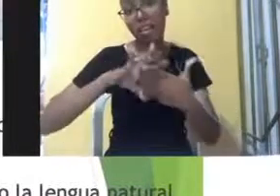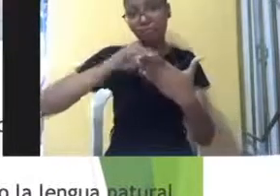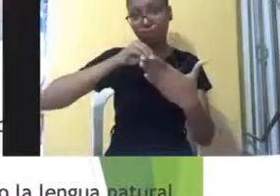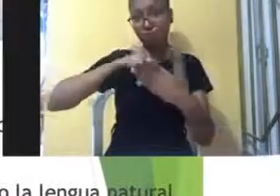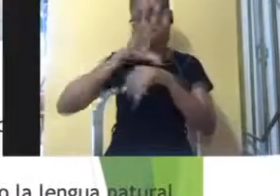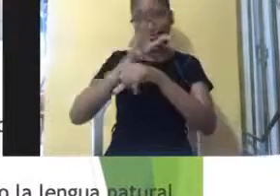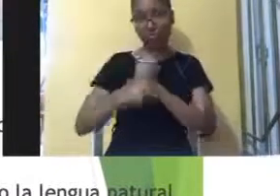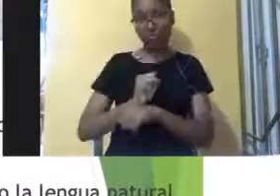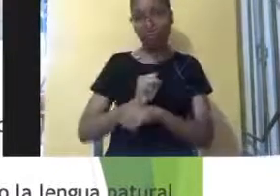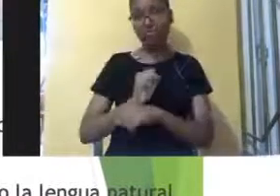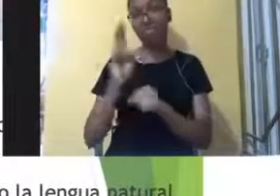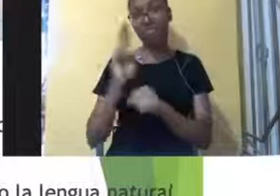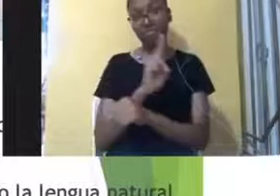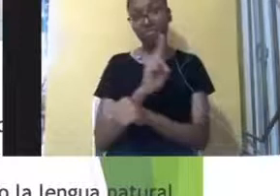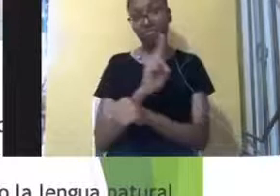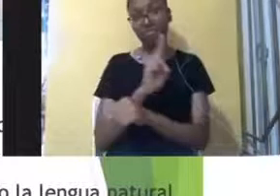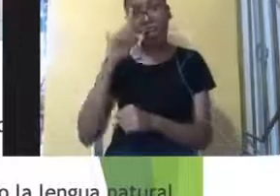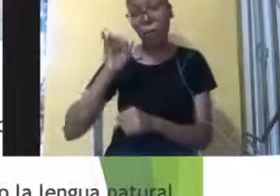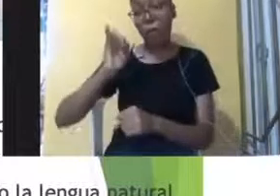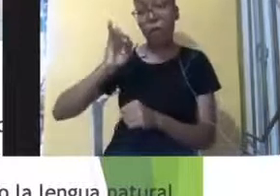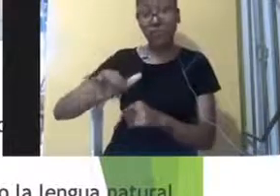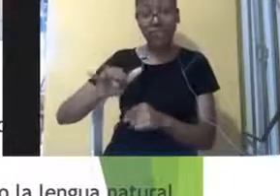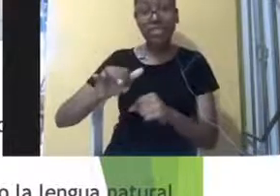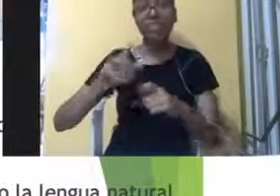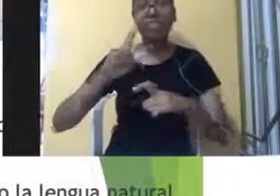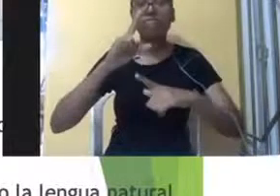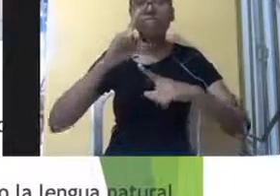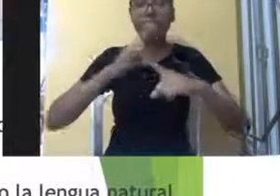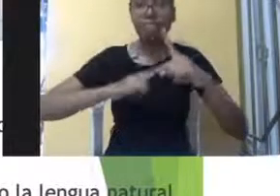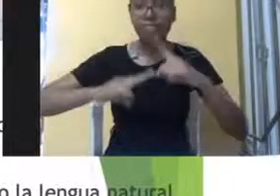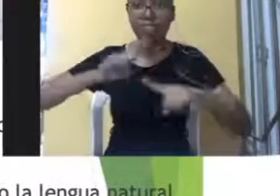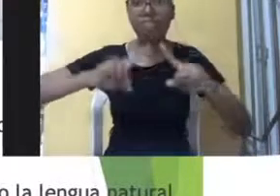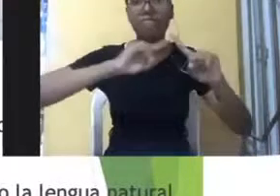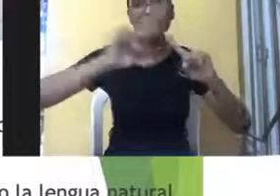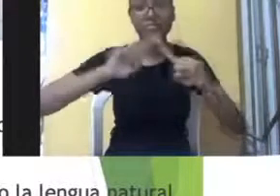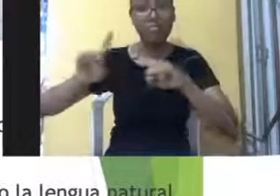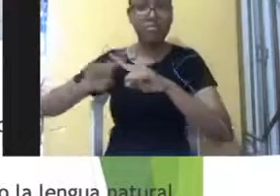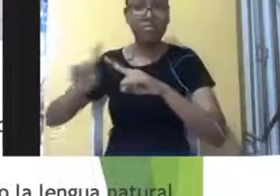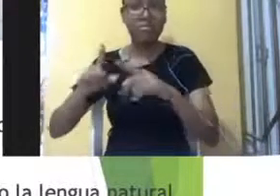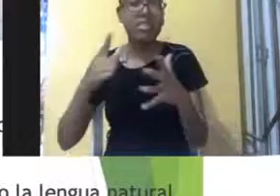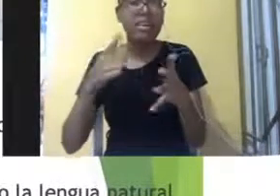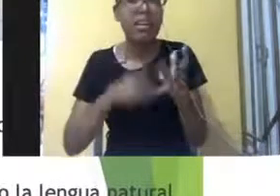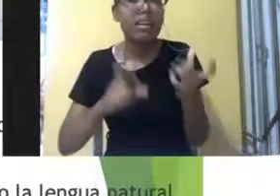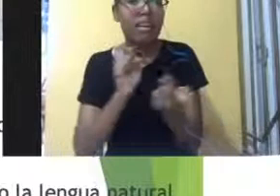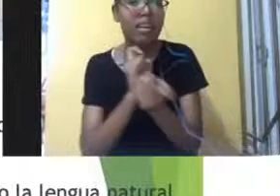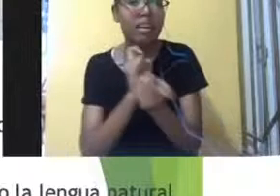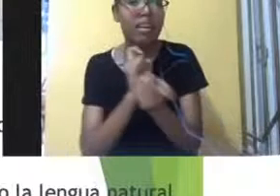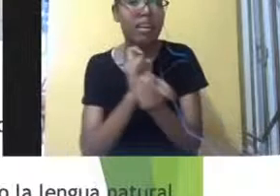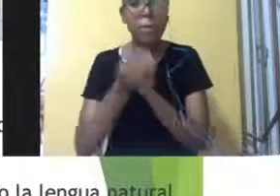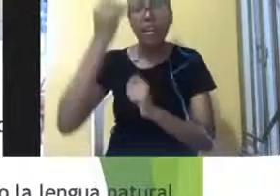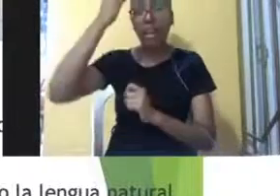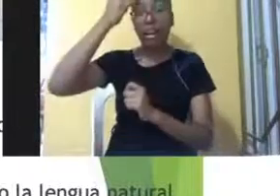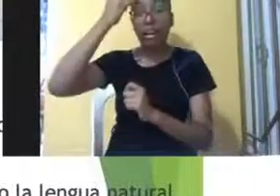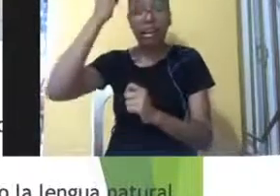a tener diferentes lenguas de señas. Lo que cambia es la idiosincrasia internamente de la lengua,